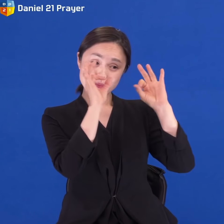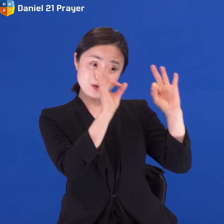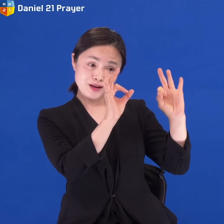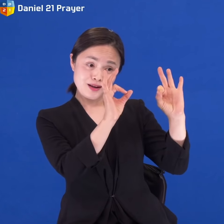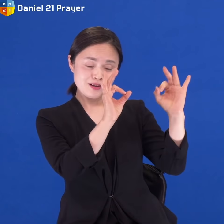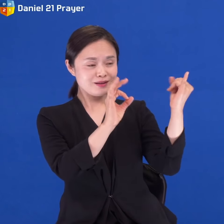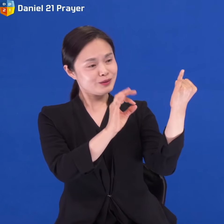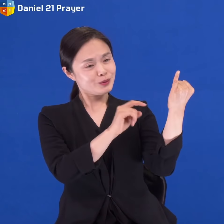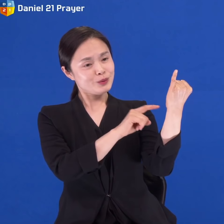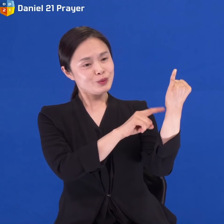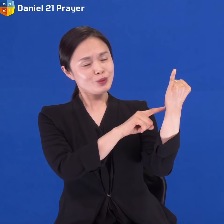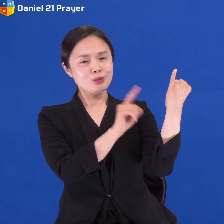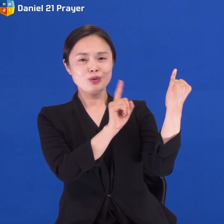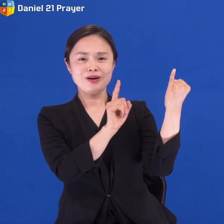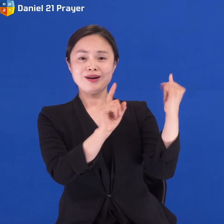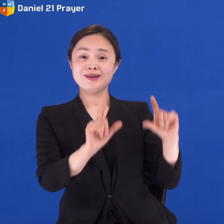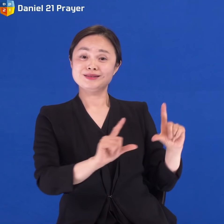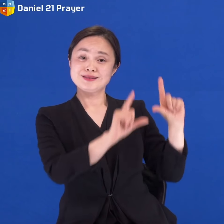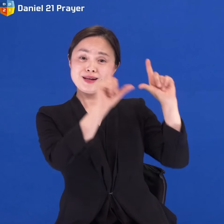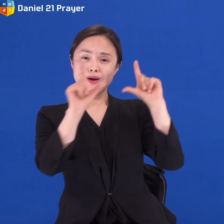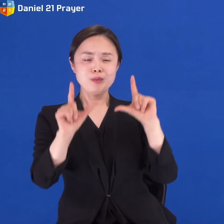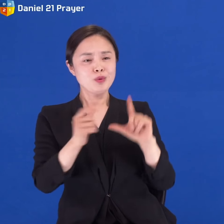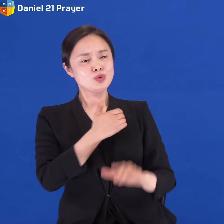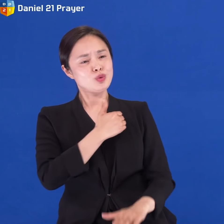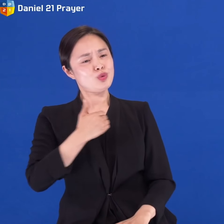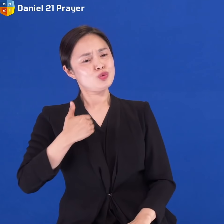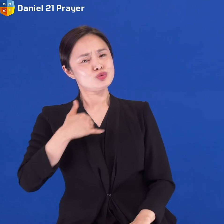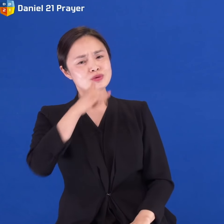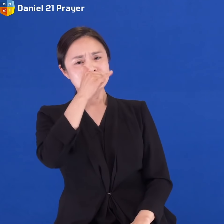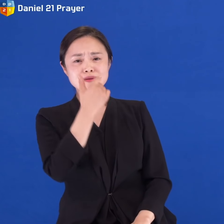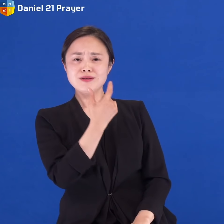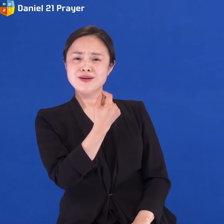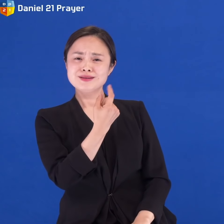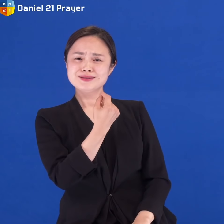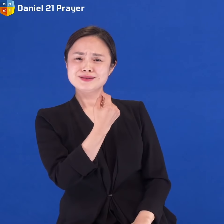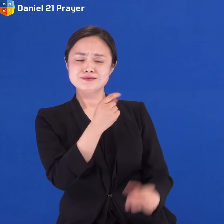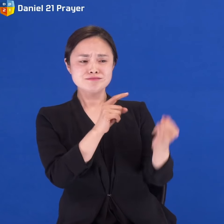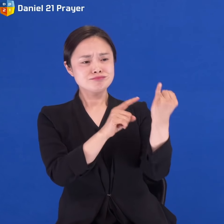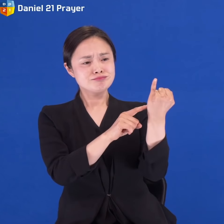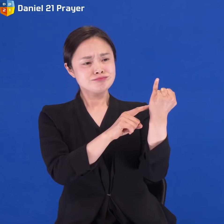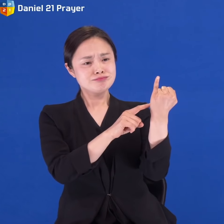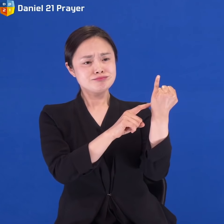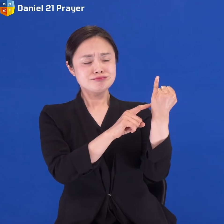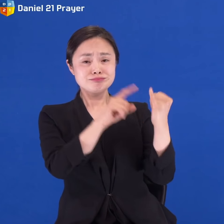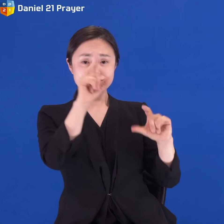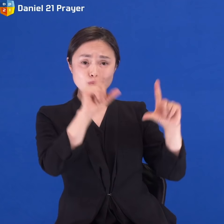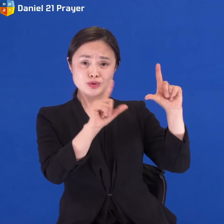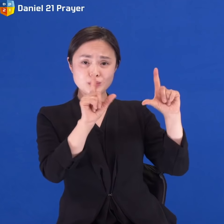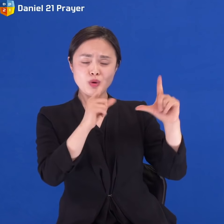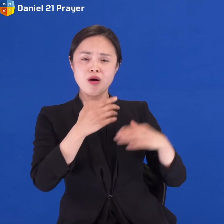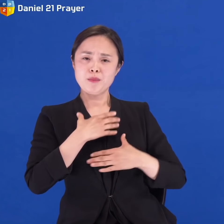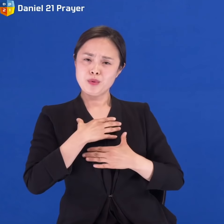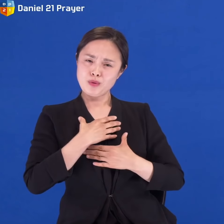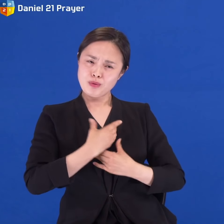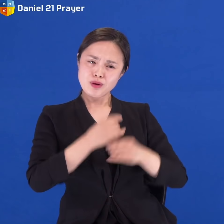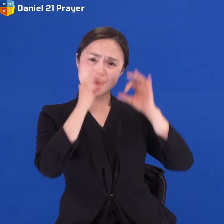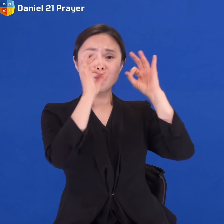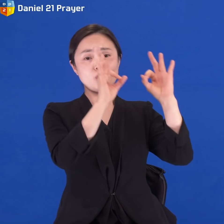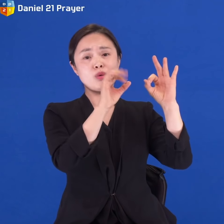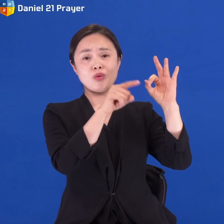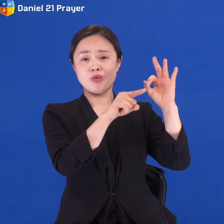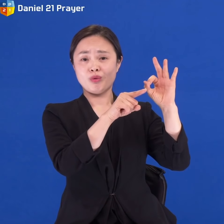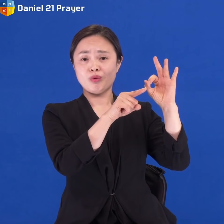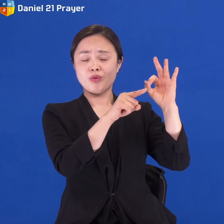보이는 삶을 살고 있는 것으로 제가 착각할 만큼 나보다 더 안정된 삶으로 보였습니다.